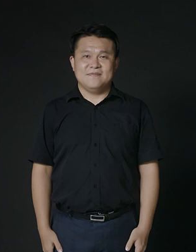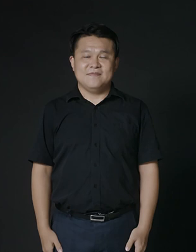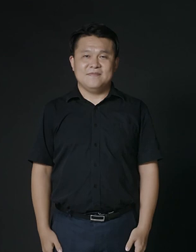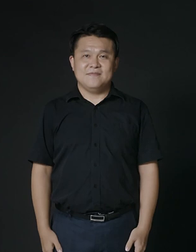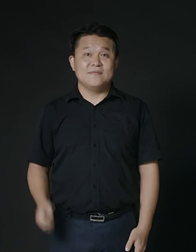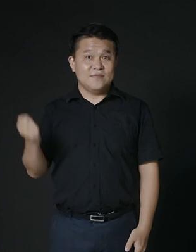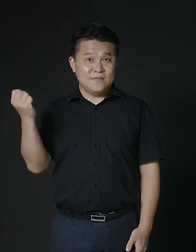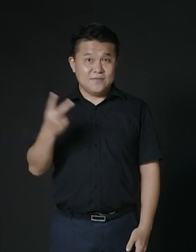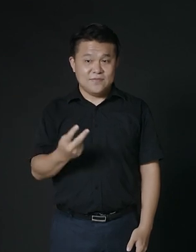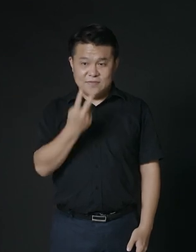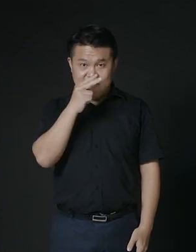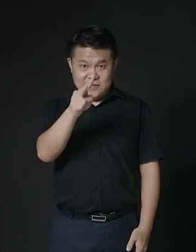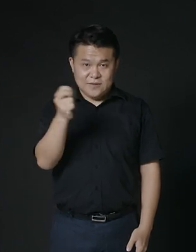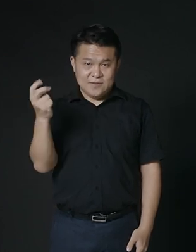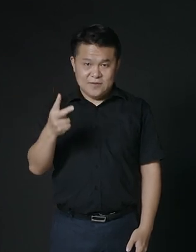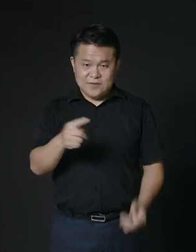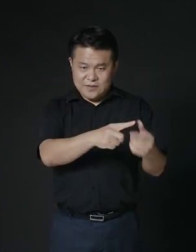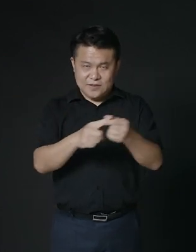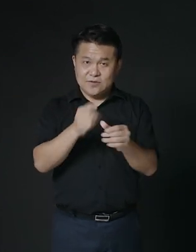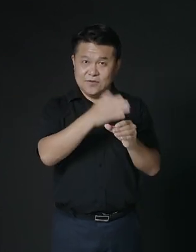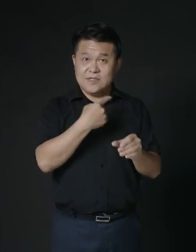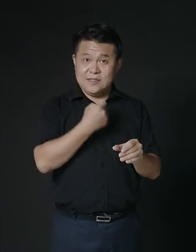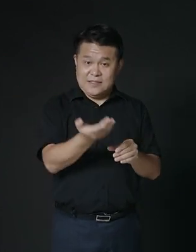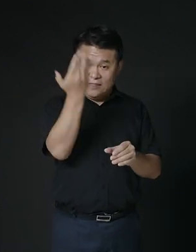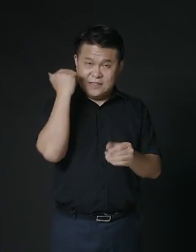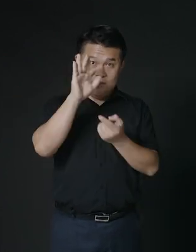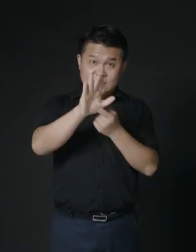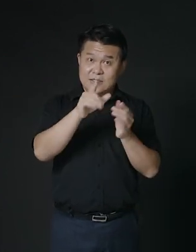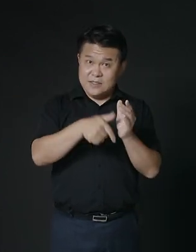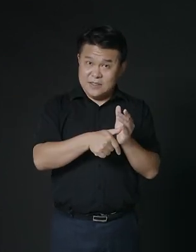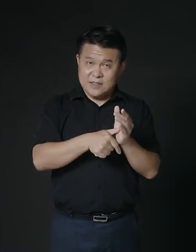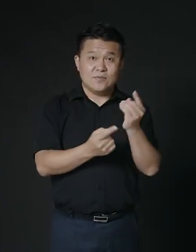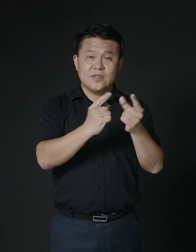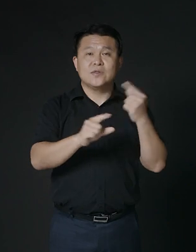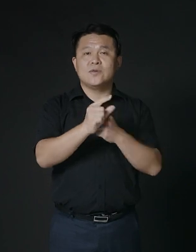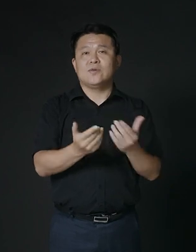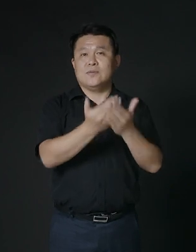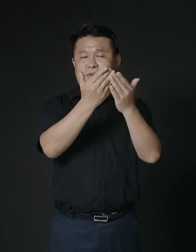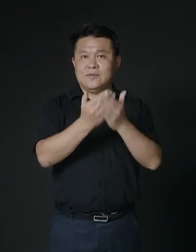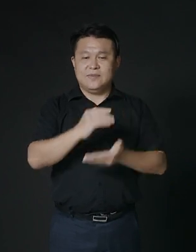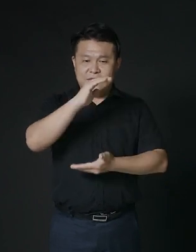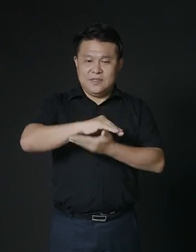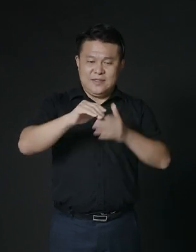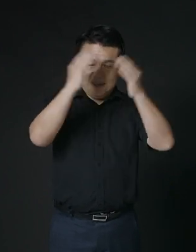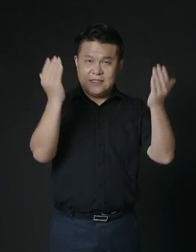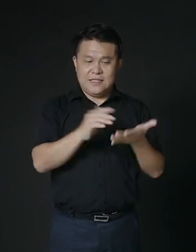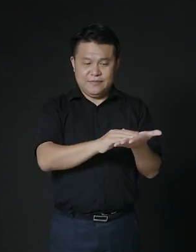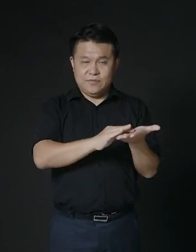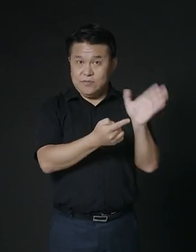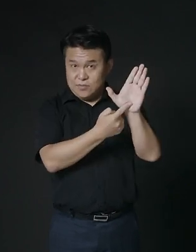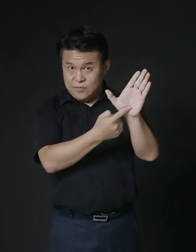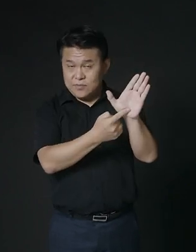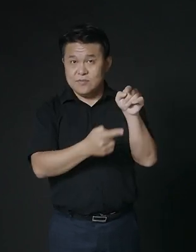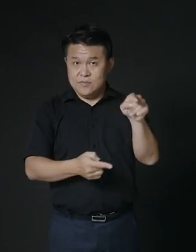또한 시각과 텍스트 중심이었던 기존 전시에서 나아가 모든 인쇄물에 는 점자를